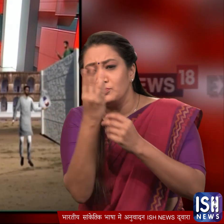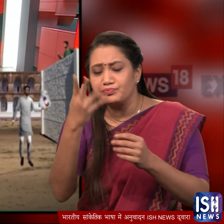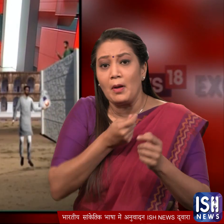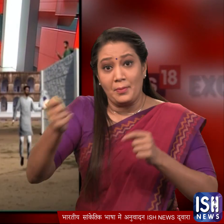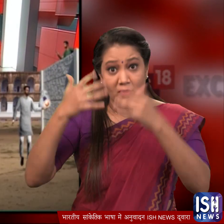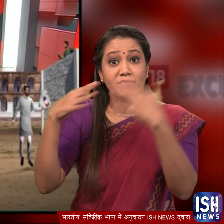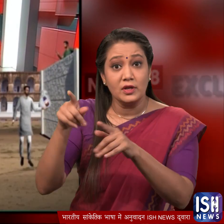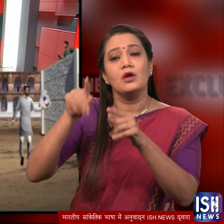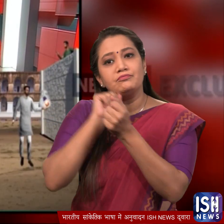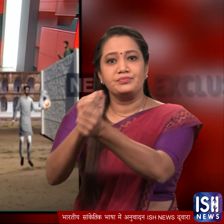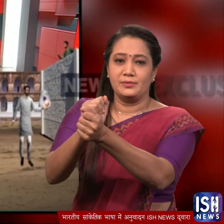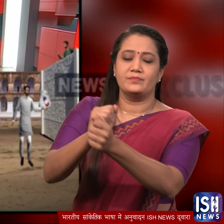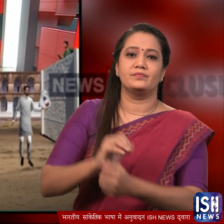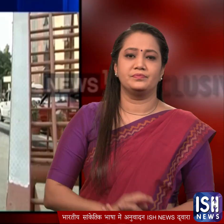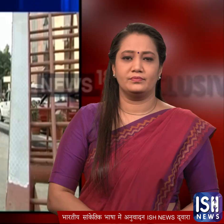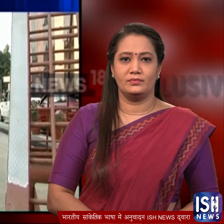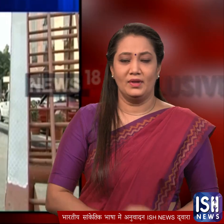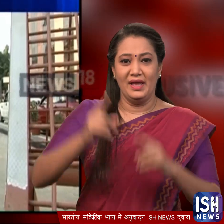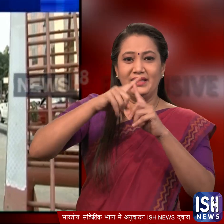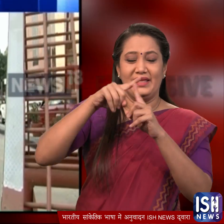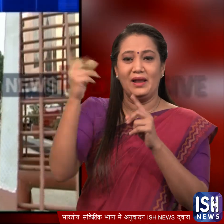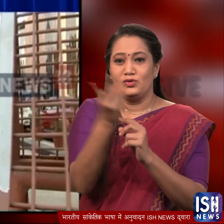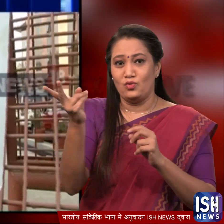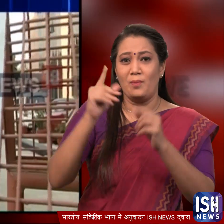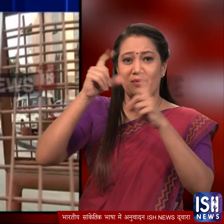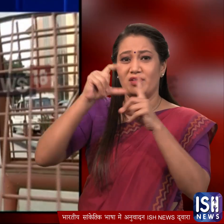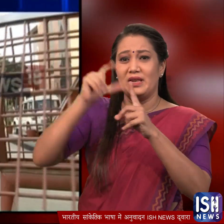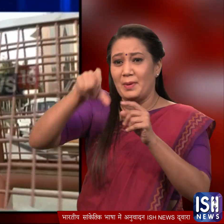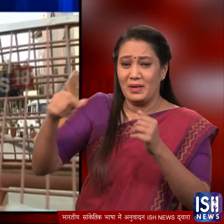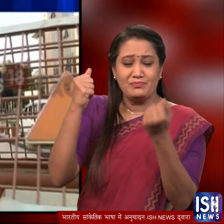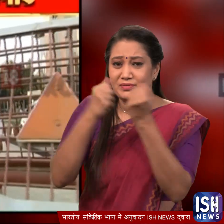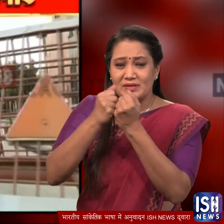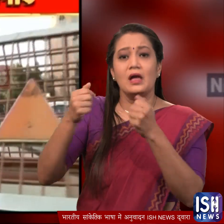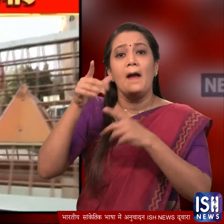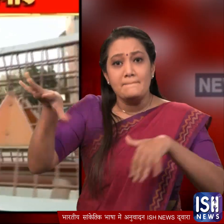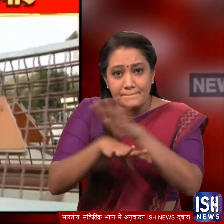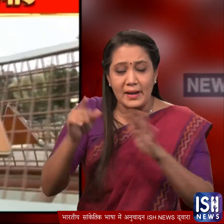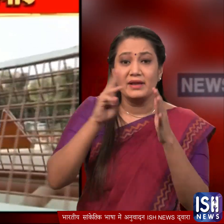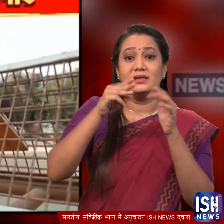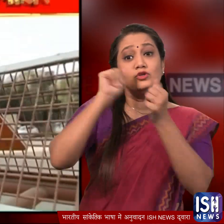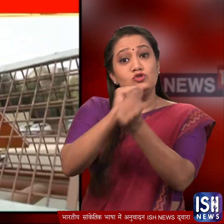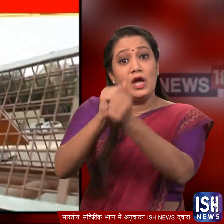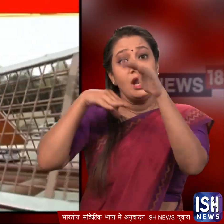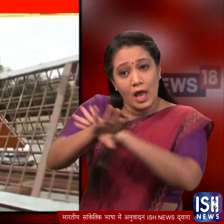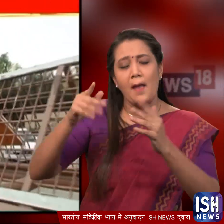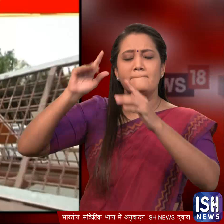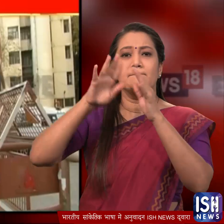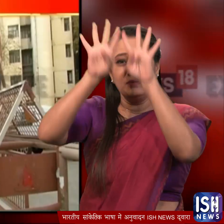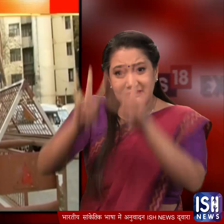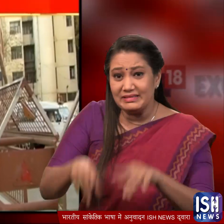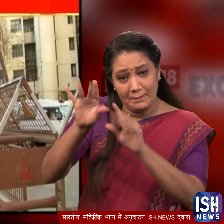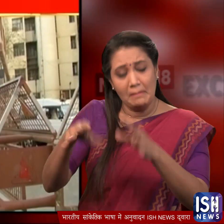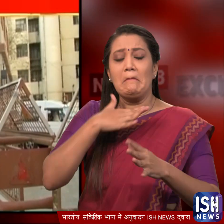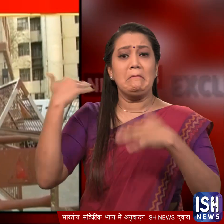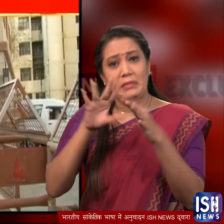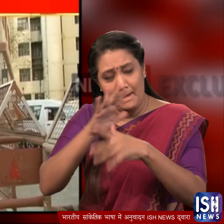कुछ लोगों की हत्या का इल्जाम है। तिहाड़ जेल में बंद दिल्ली दंगों के आरोपियों को मरकरी देकर जेल में मारने की साजिश थी,